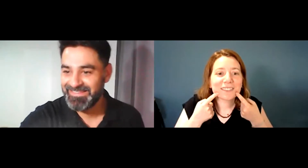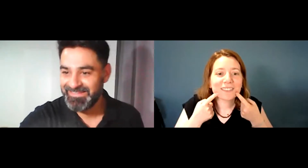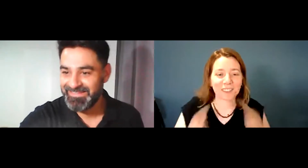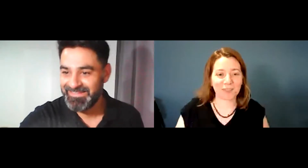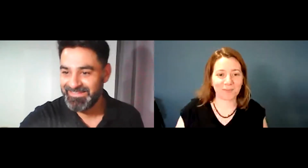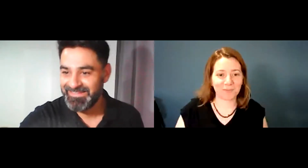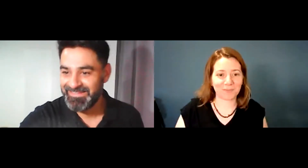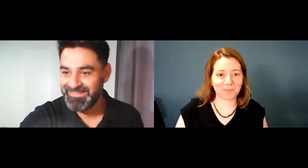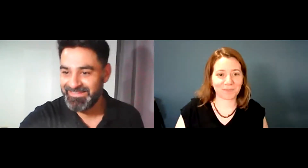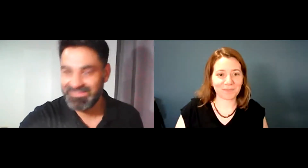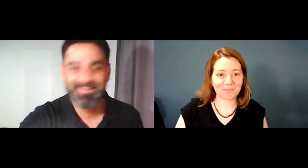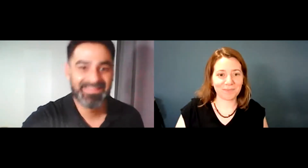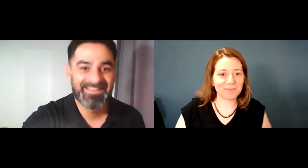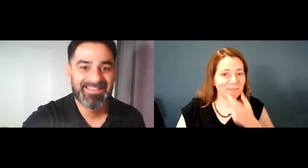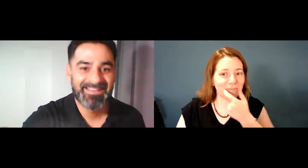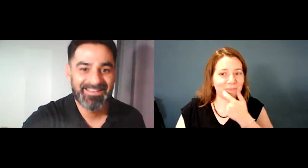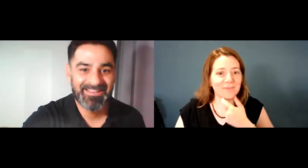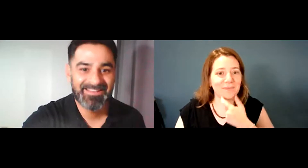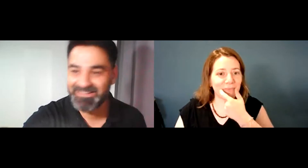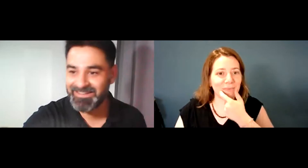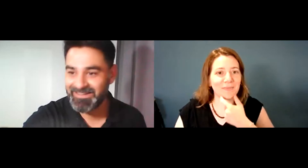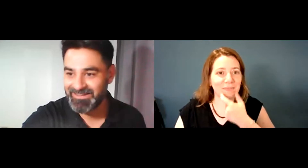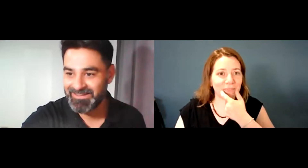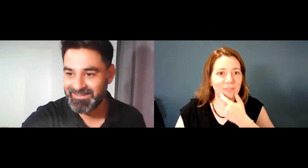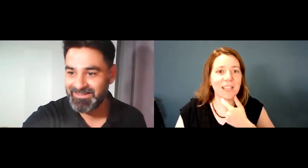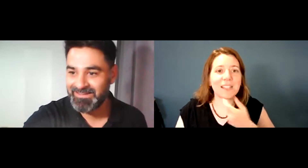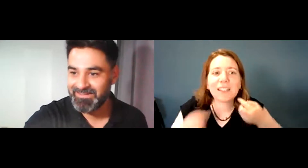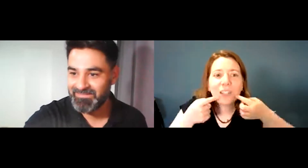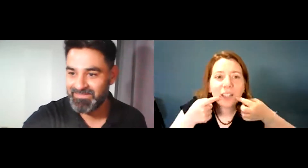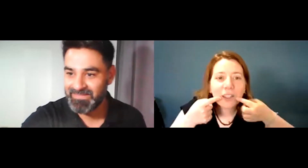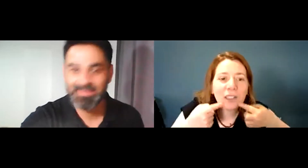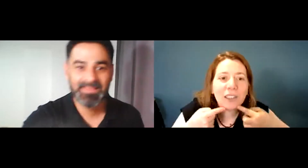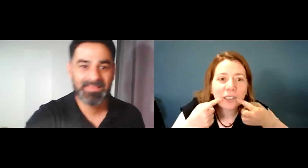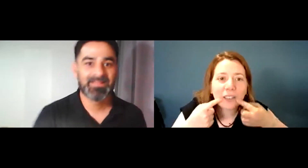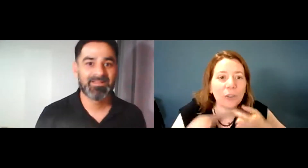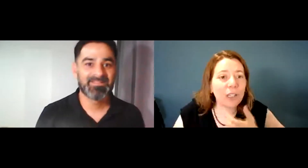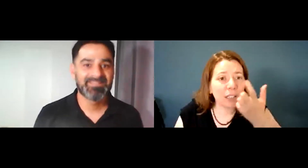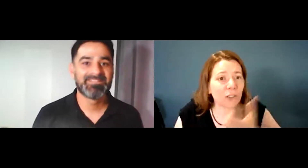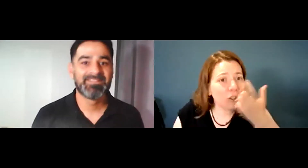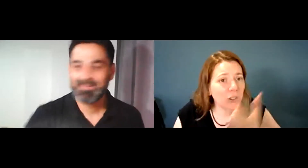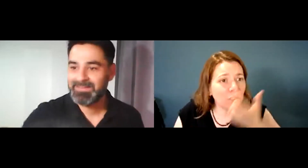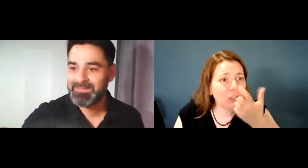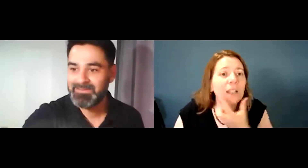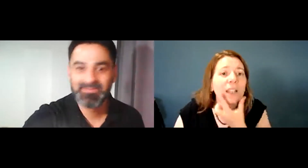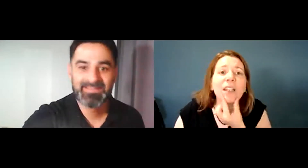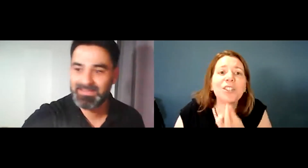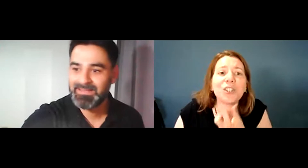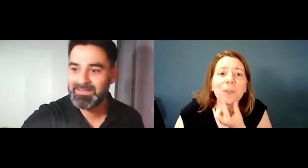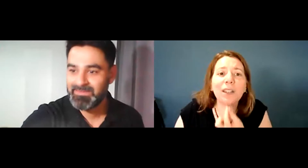se nota. Claro. Pues, sí. Así que son las dos liñitas, no es ni rojo, ni es chivita, rojo.